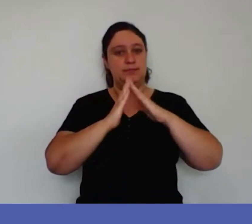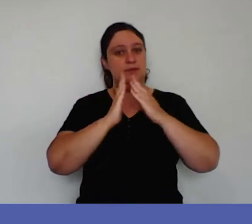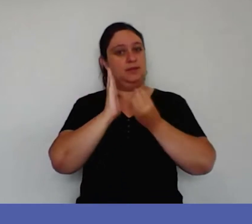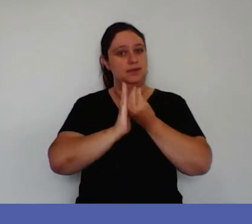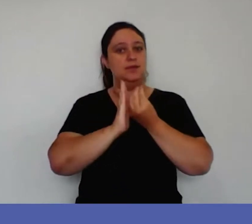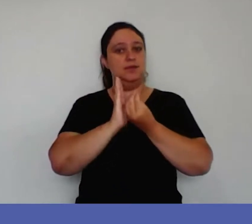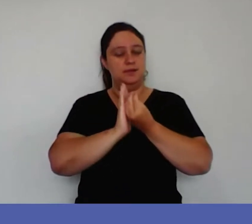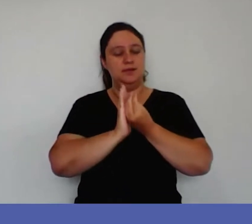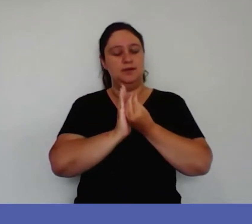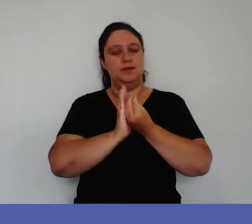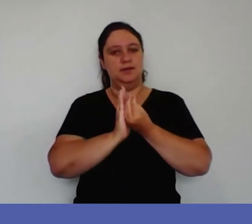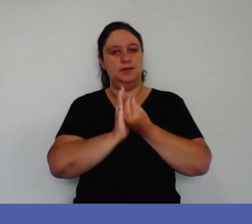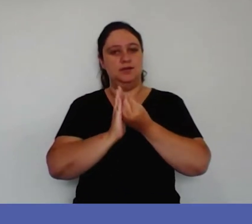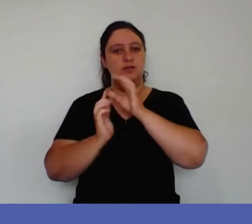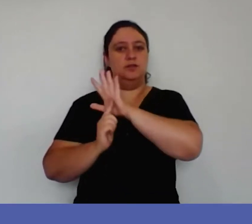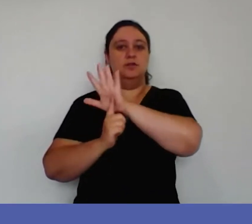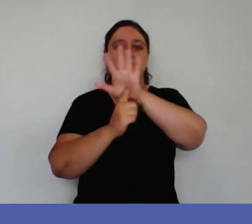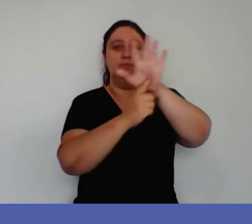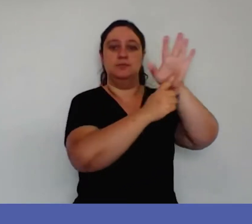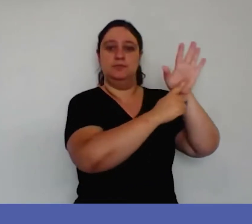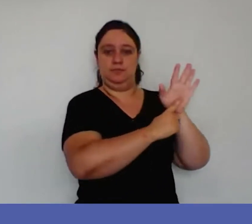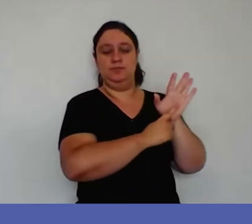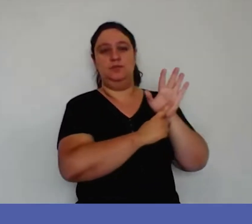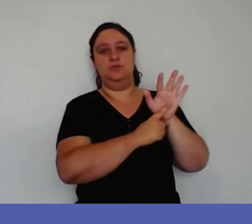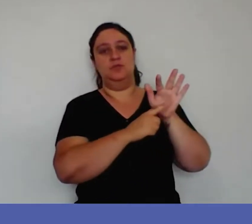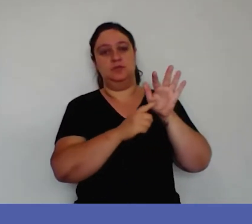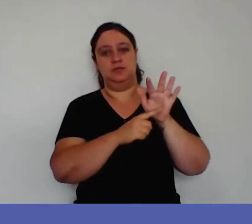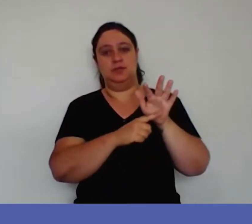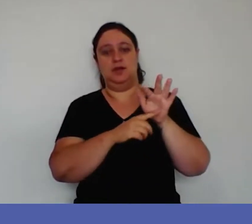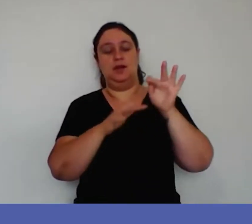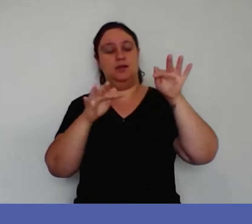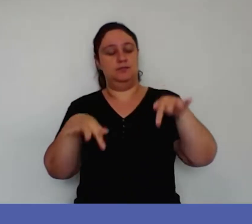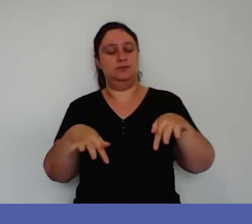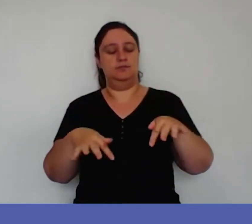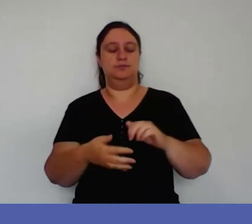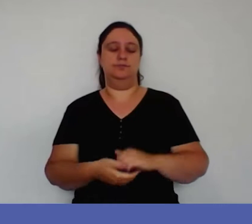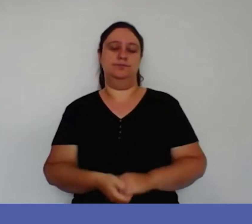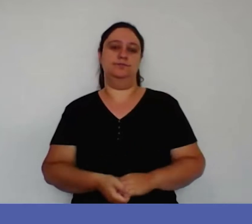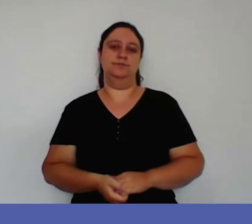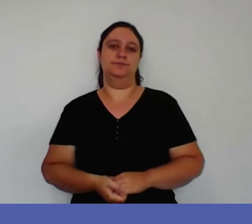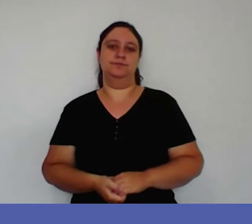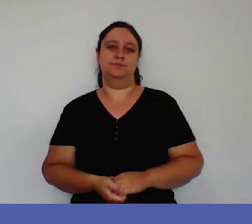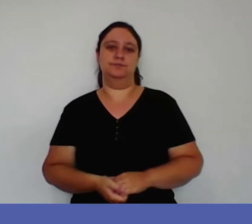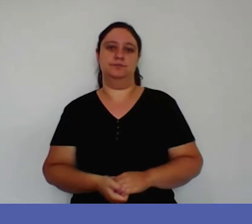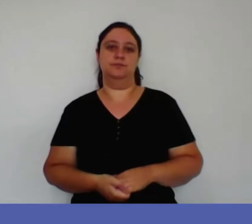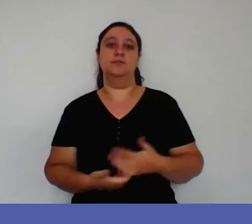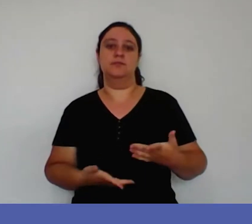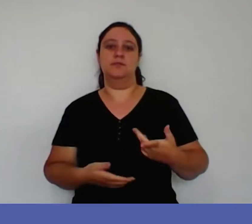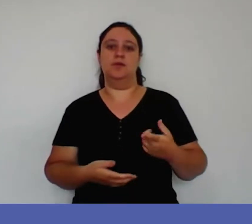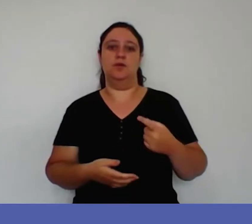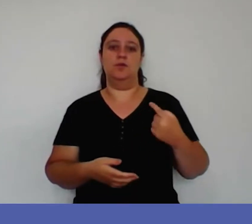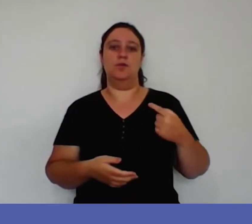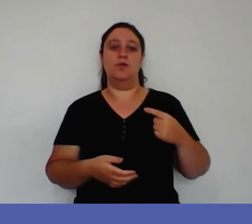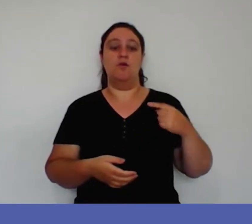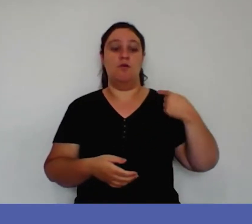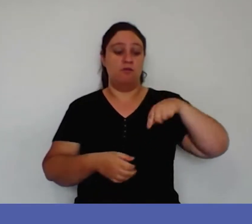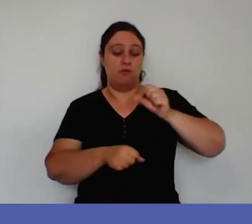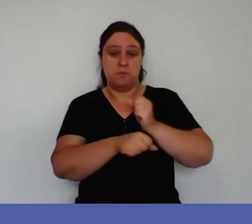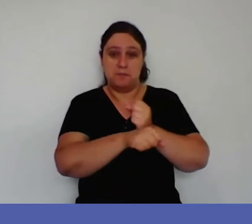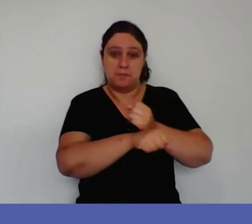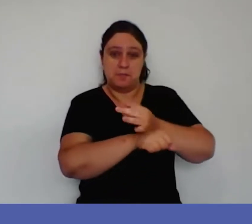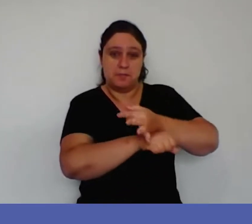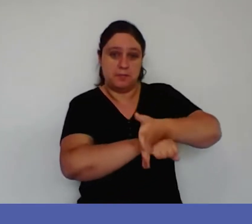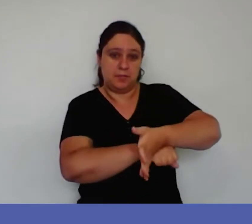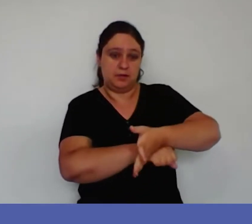vamos apresentar finalmente para ele. Ele saiu de madrugada para assalariar os trabalhadores,